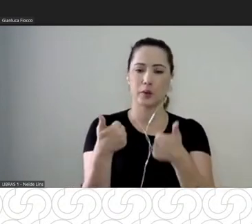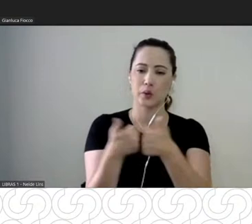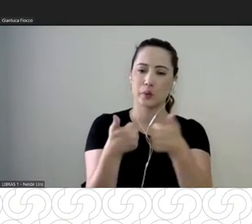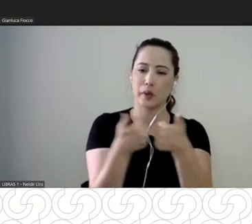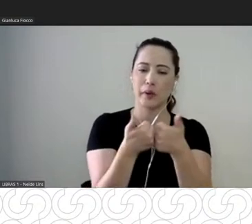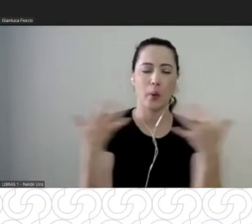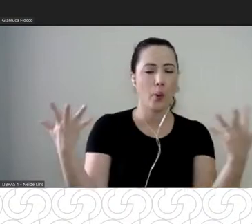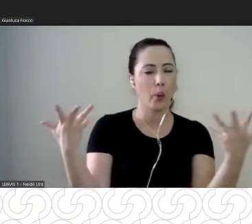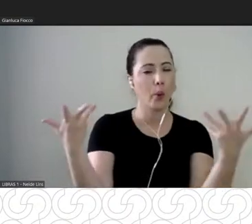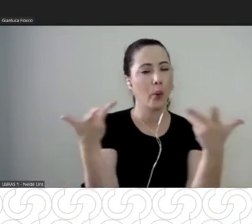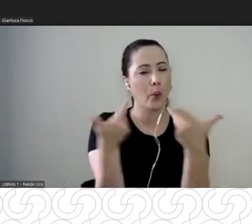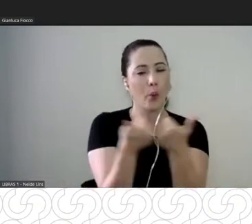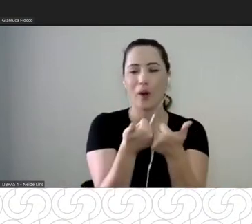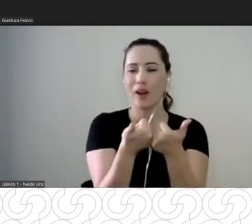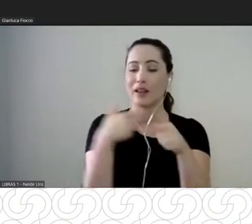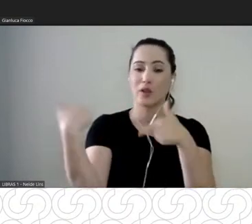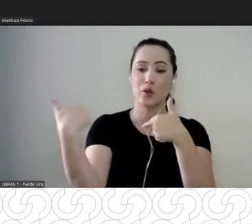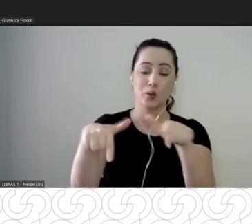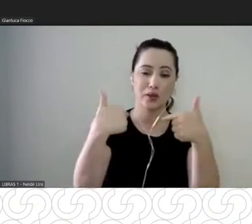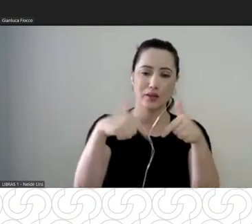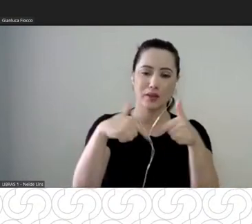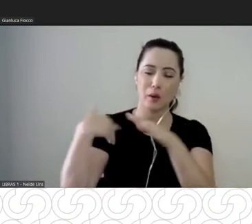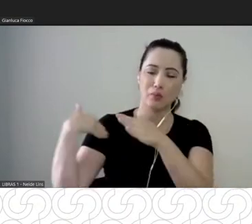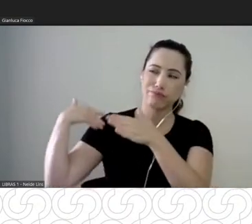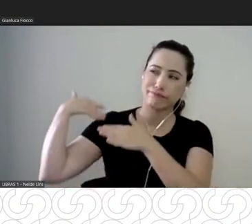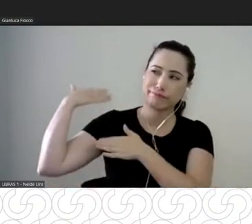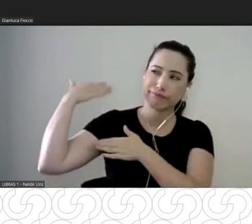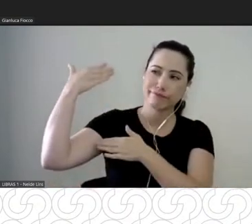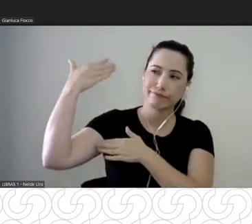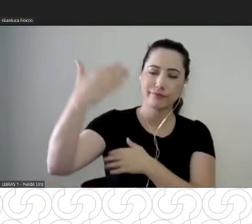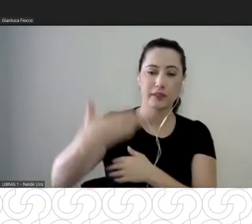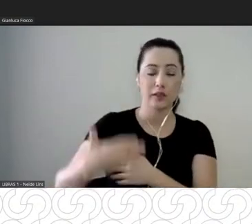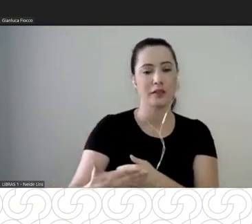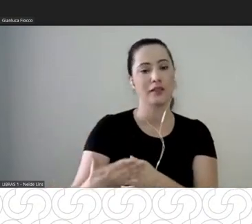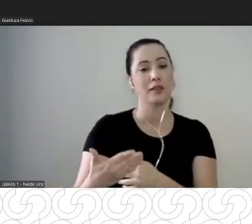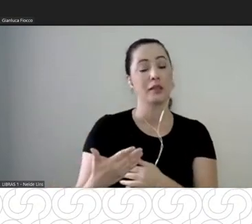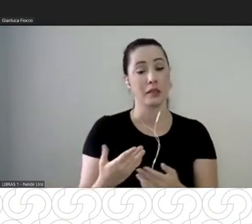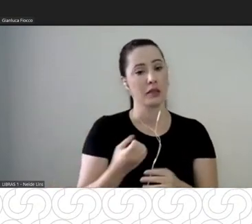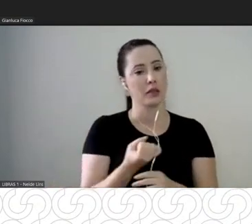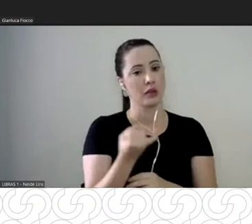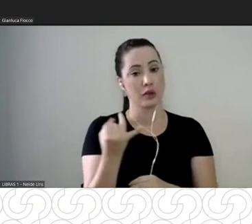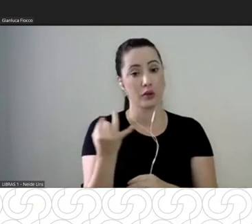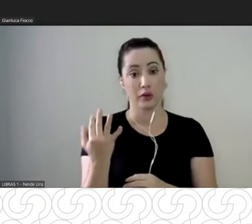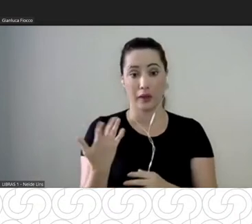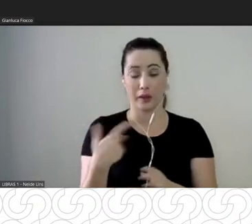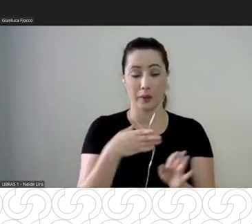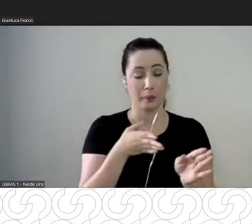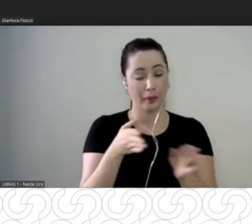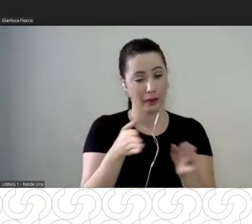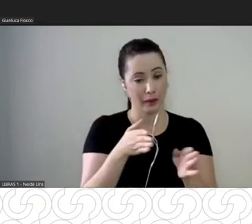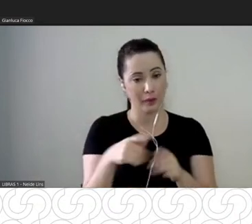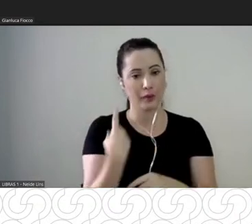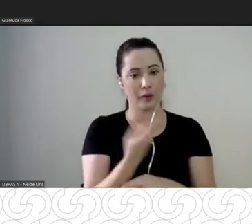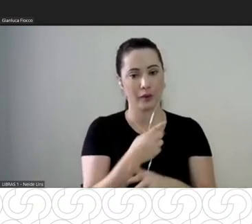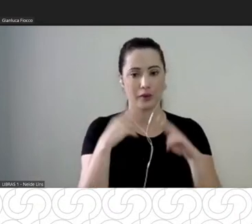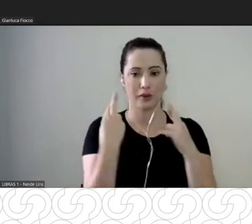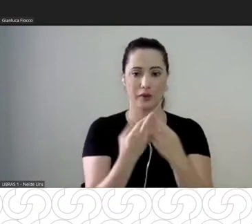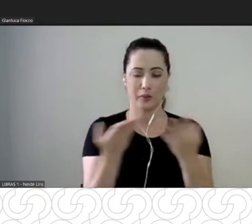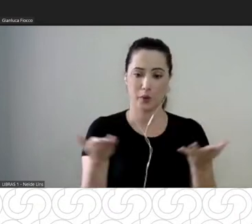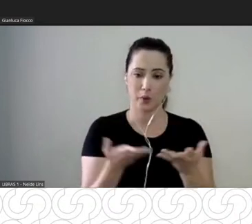do trabalho desenvolvido ao longo desses muitos minutos que nos reunimos.